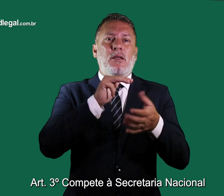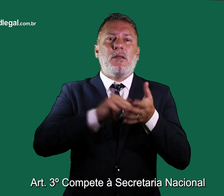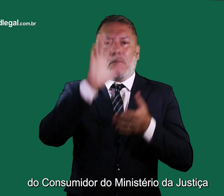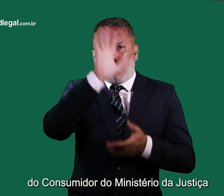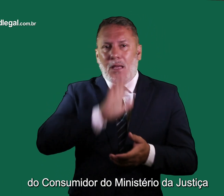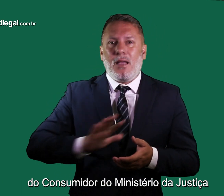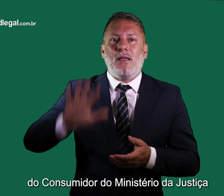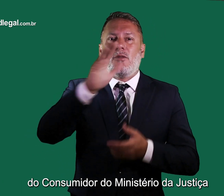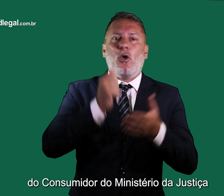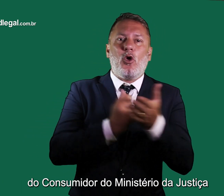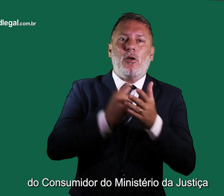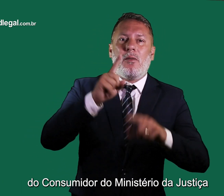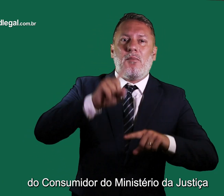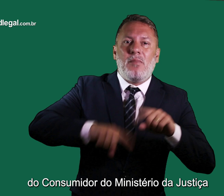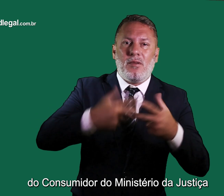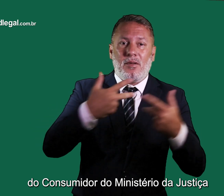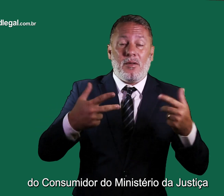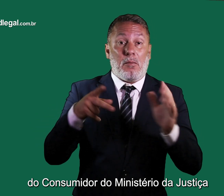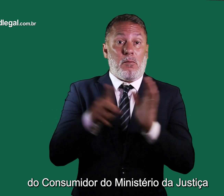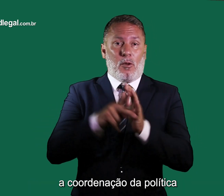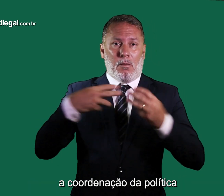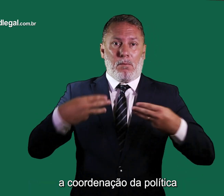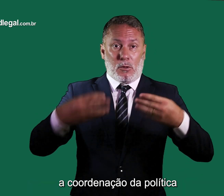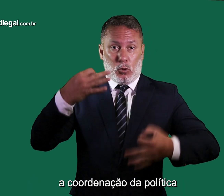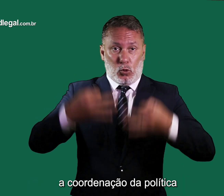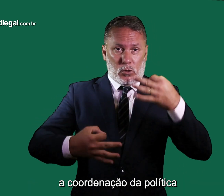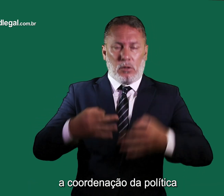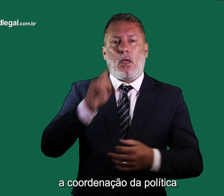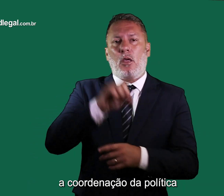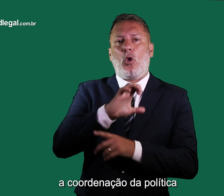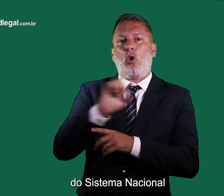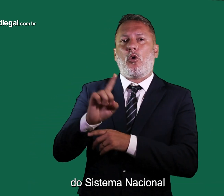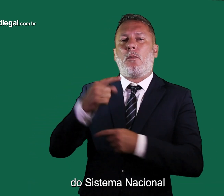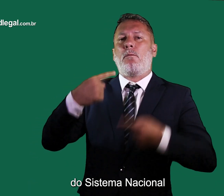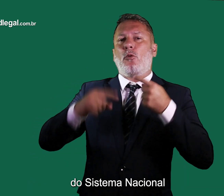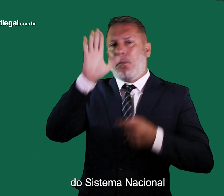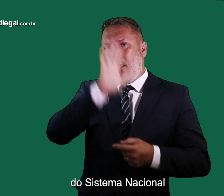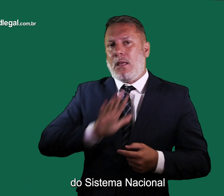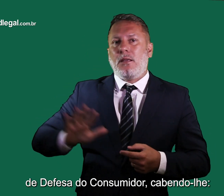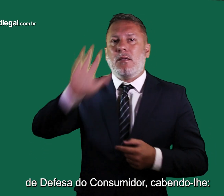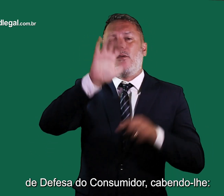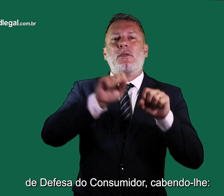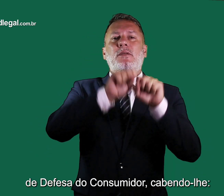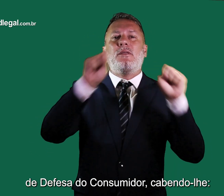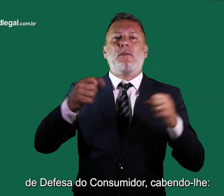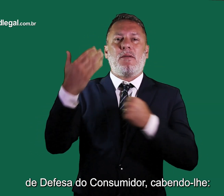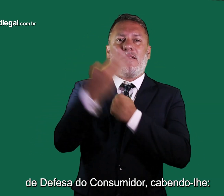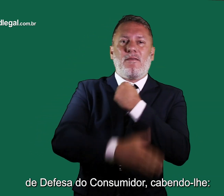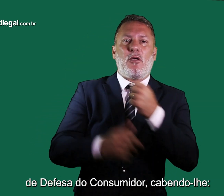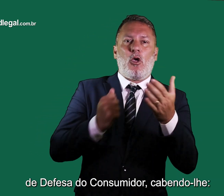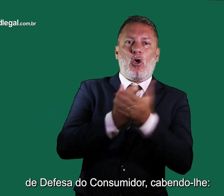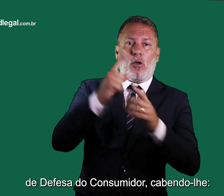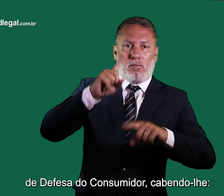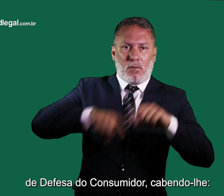do Consumidor do Ministério da Justiça a coordenação da política do Sistema Nacional de Defesa do Consumidor,